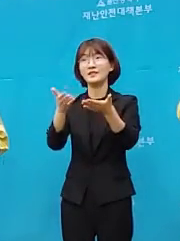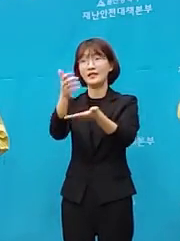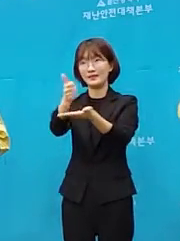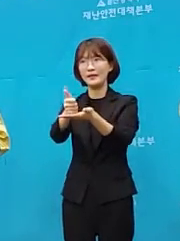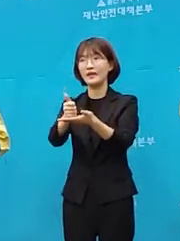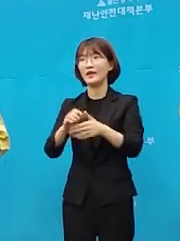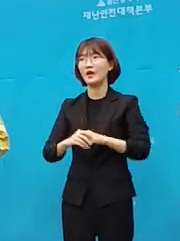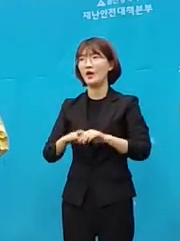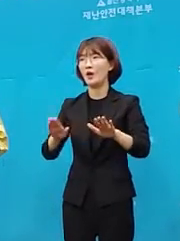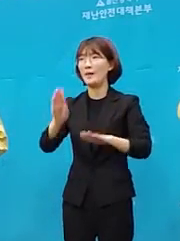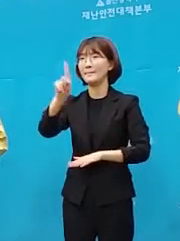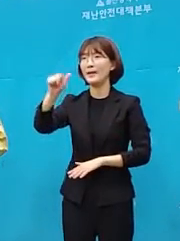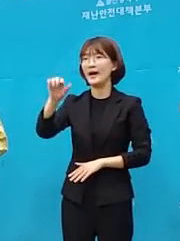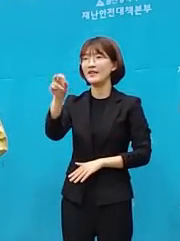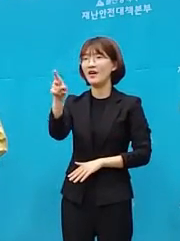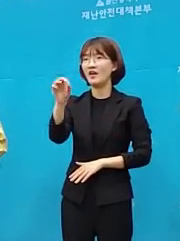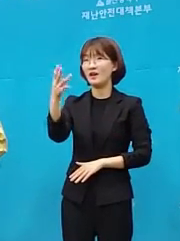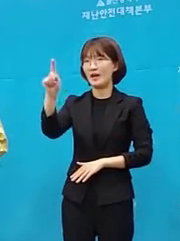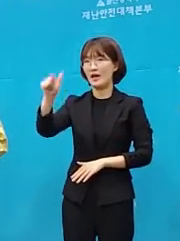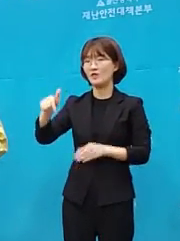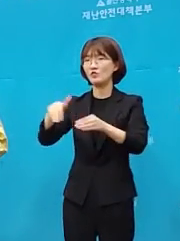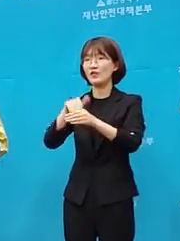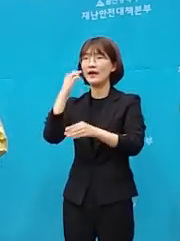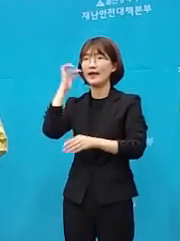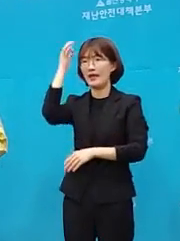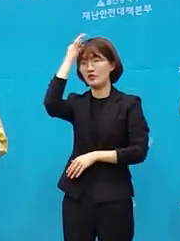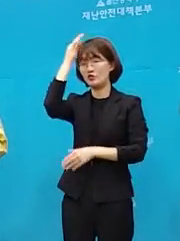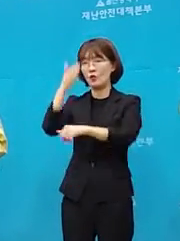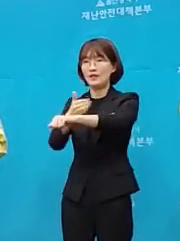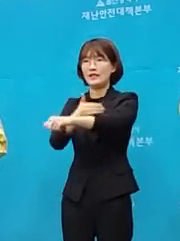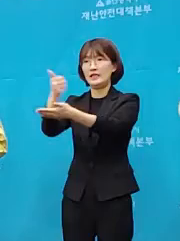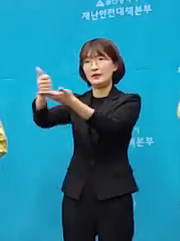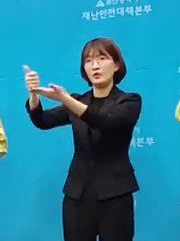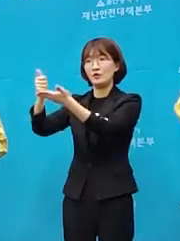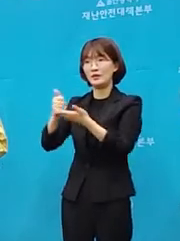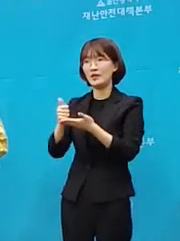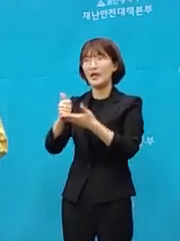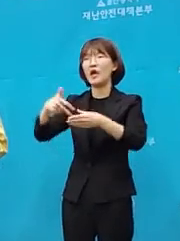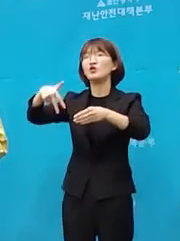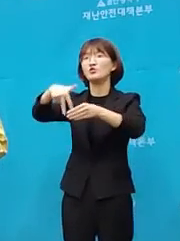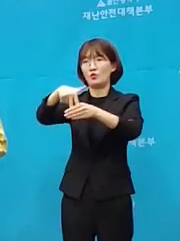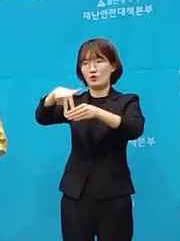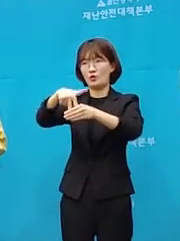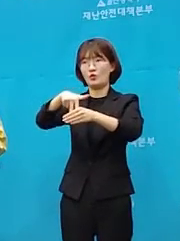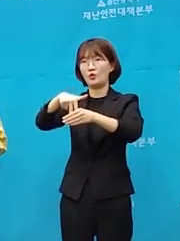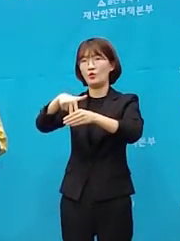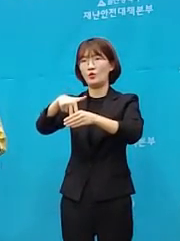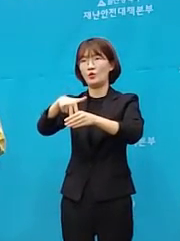오늘은 박용락 문화예술 과장님을 모셨습니다. 종교